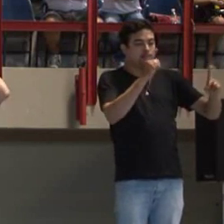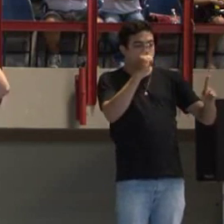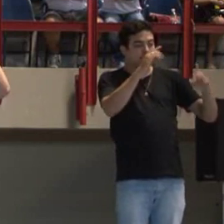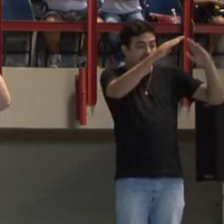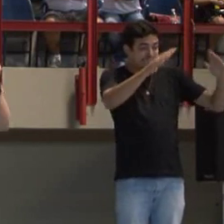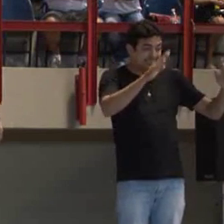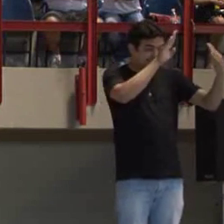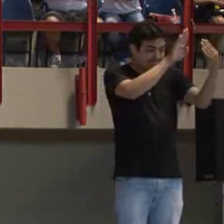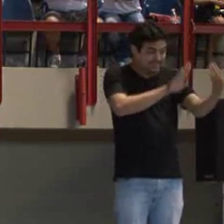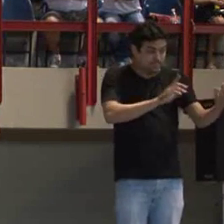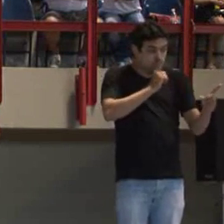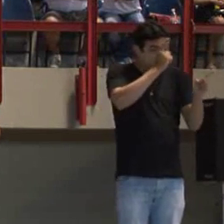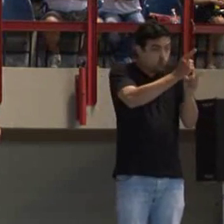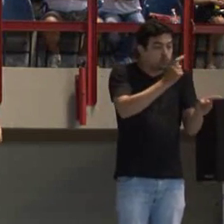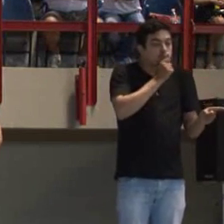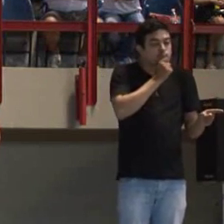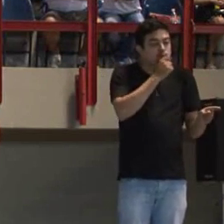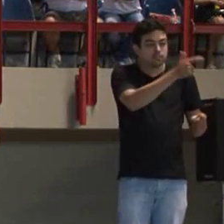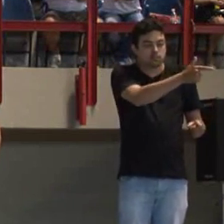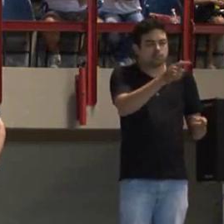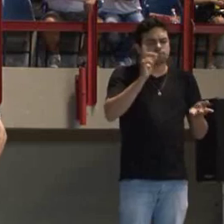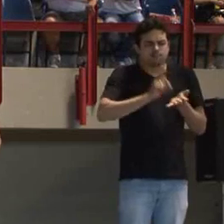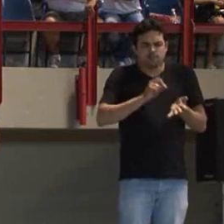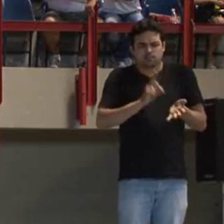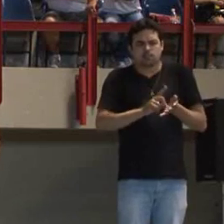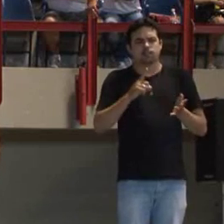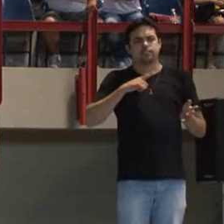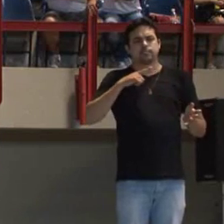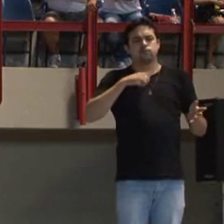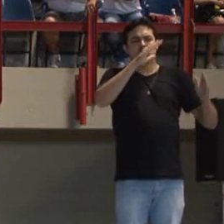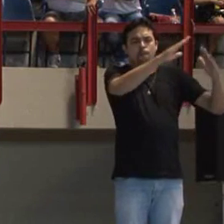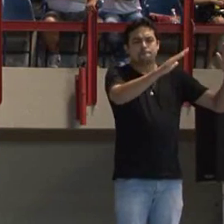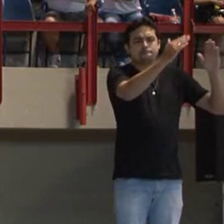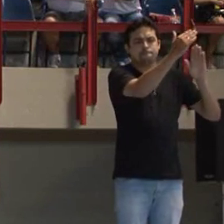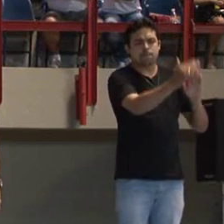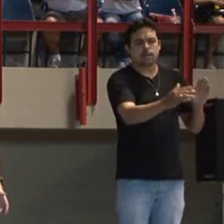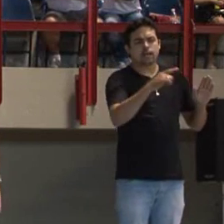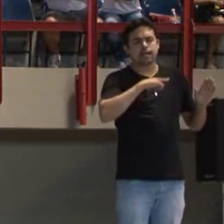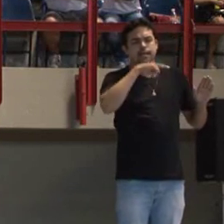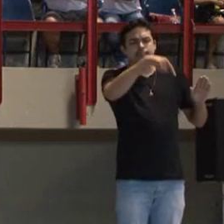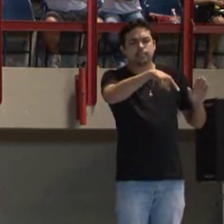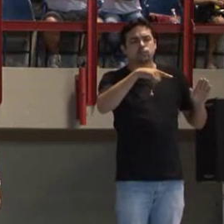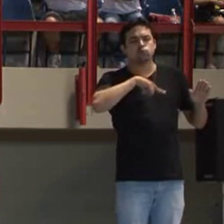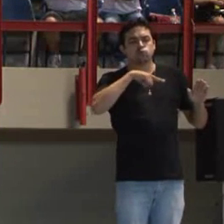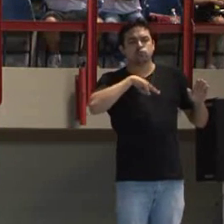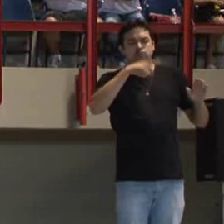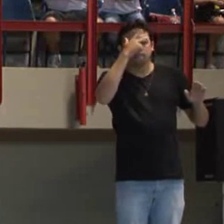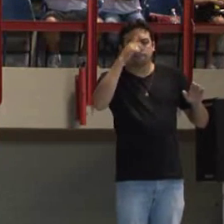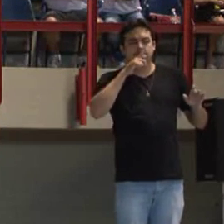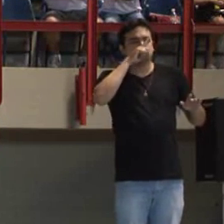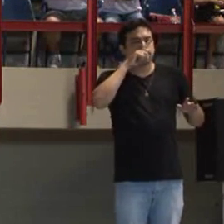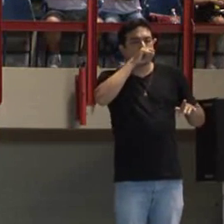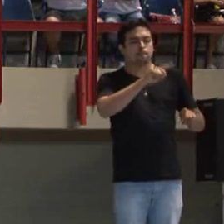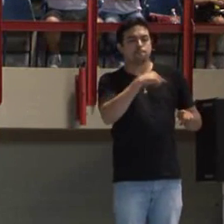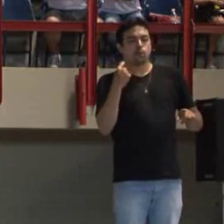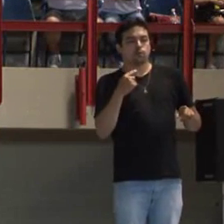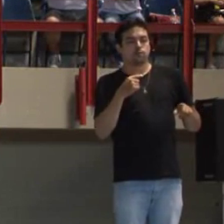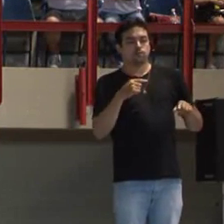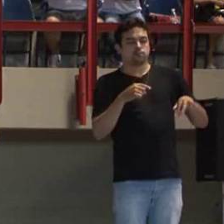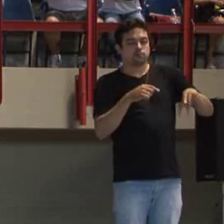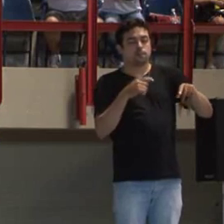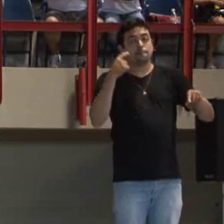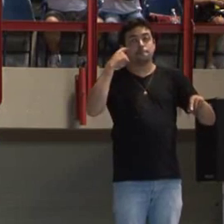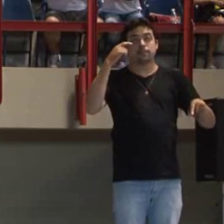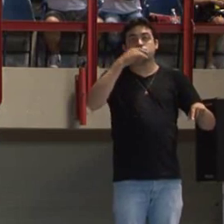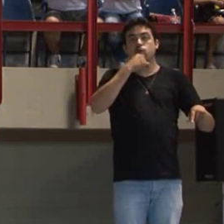pelo amor de Deus. Professor, é verdade que nas pirâmides tinha armadilha? Meu chapa, olha o filme do